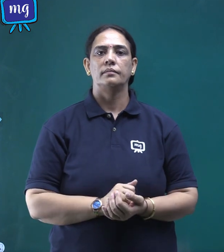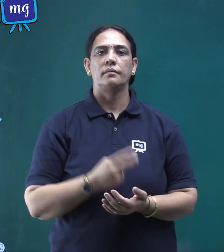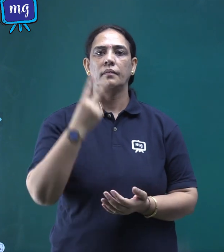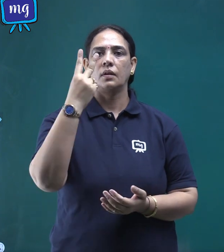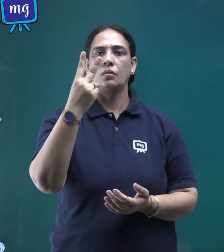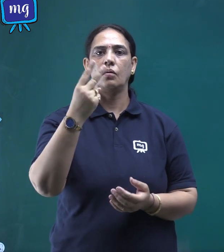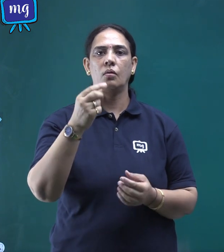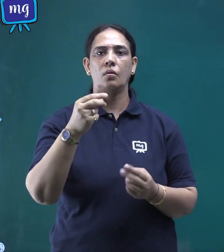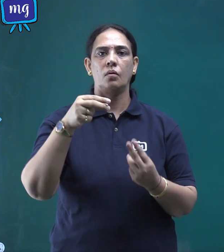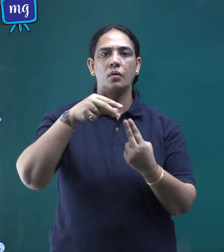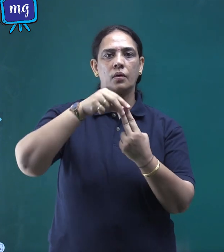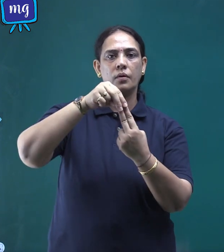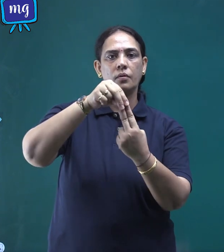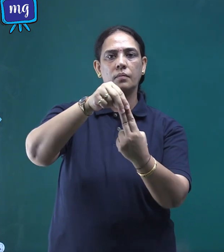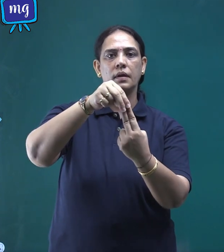दोनों युग्म